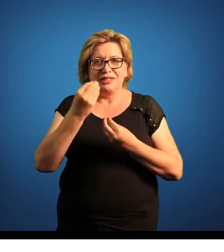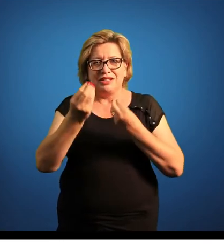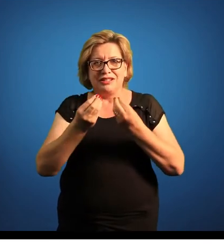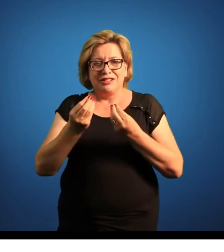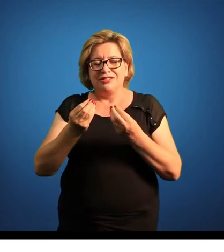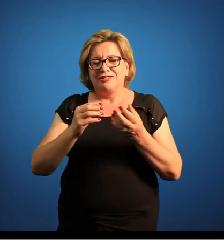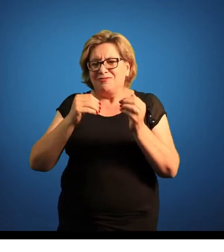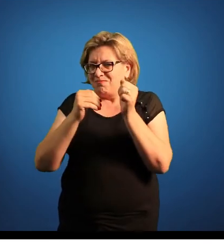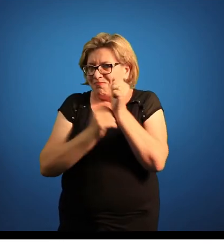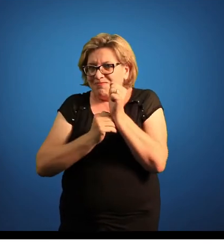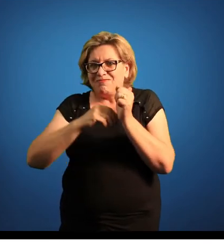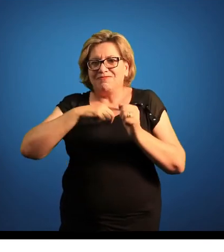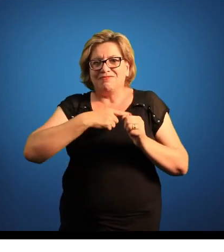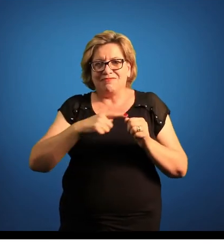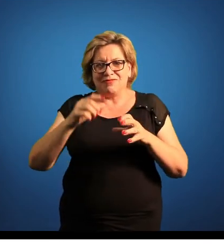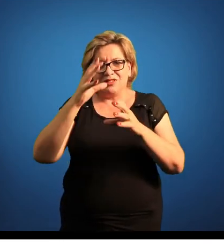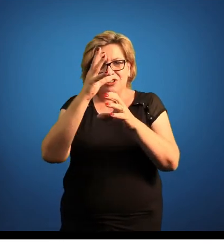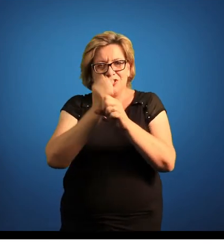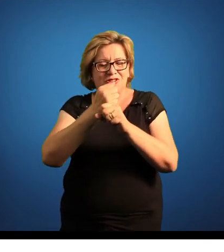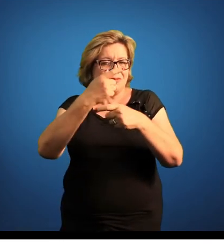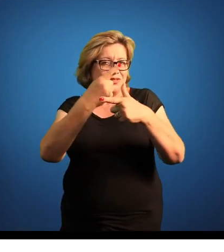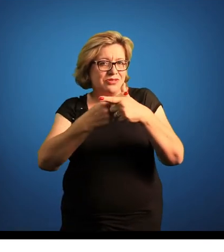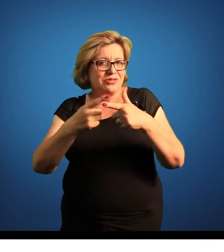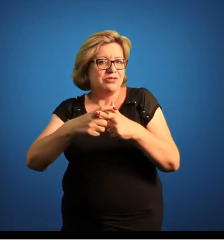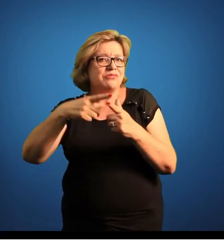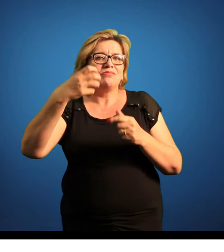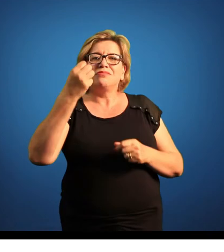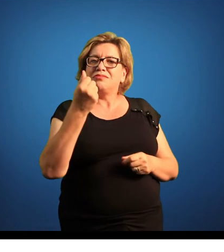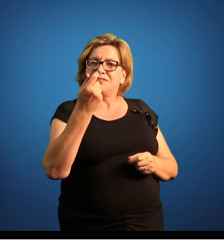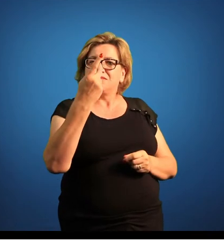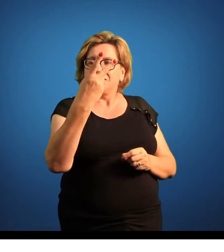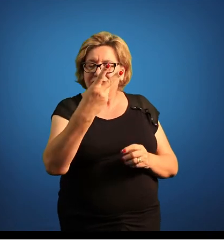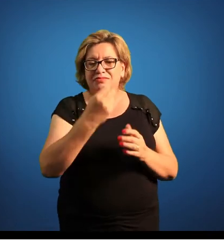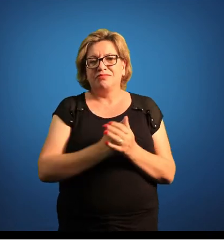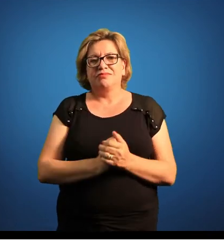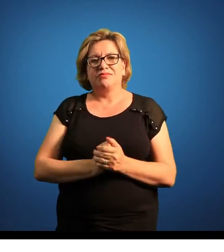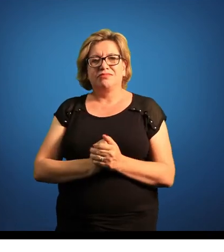tem segredo. É a soma dos termos dividido pela quantidade de termos.